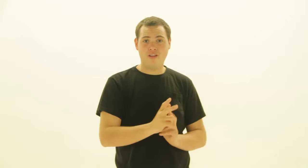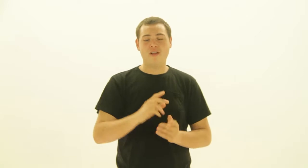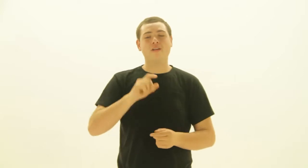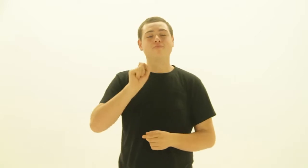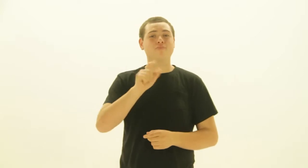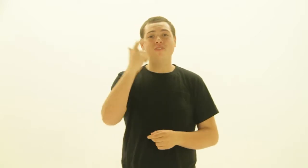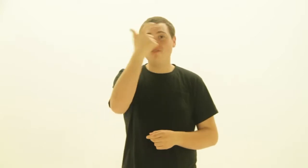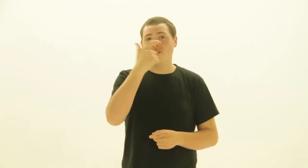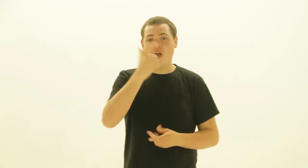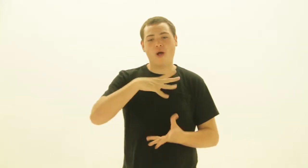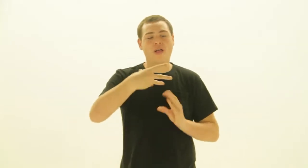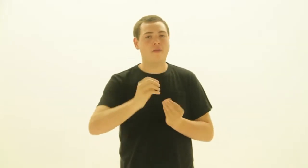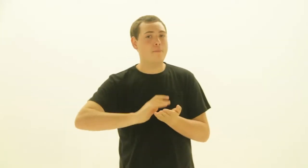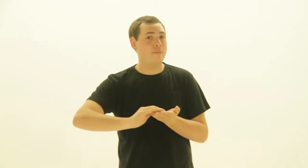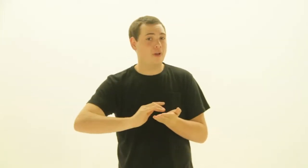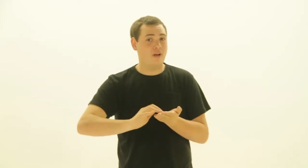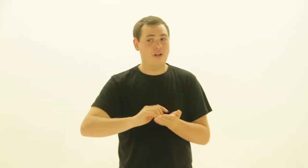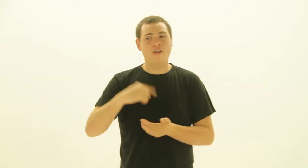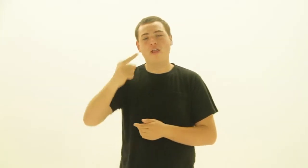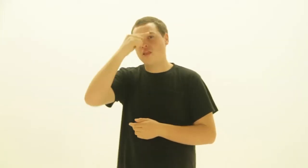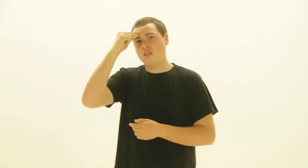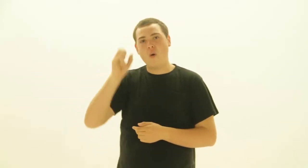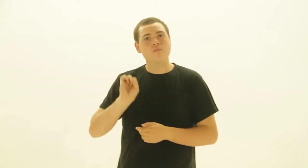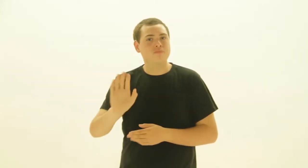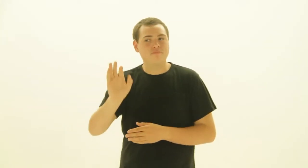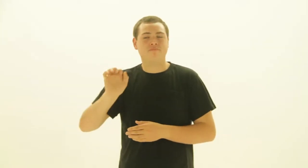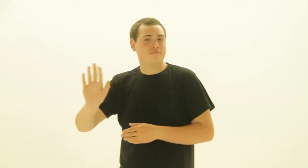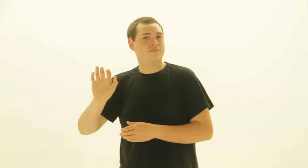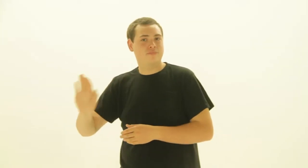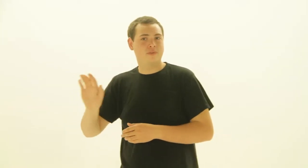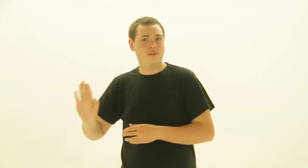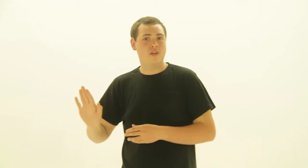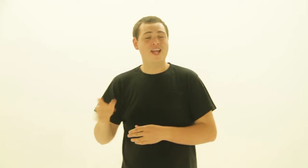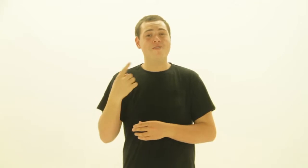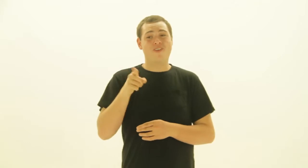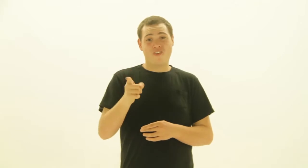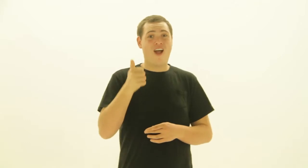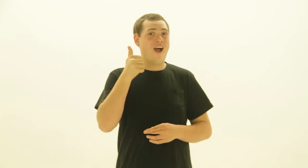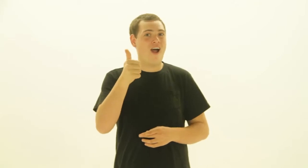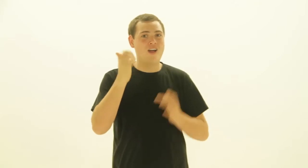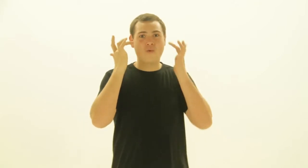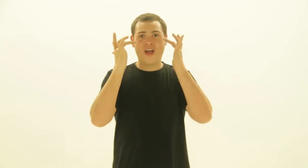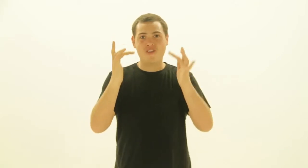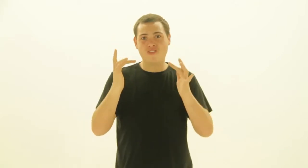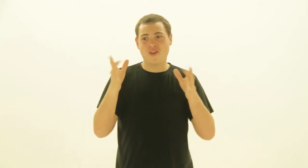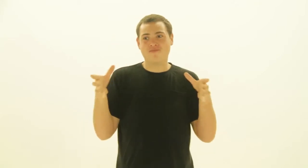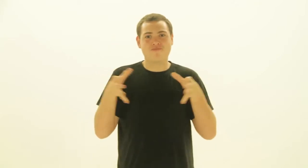en la característica de cada uno. Pero una escuela separada. Cada chico iba a una escuela especial